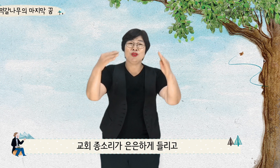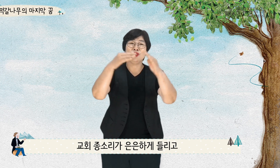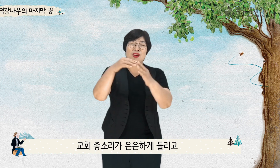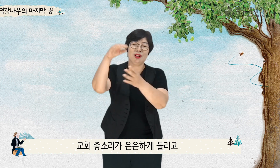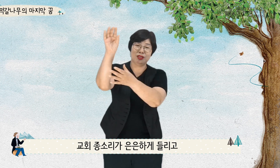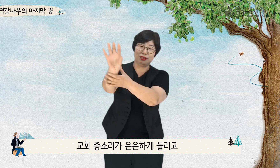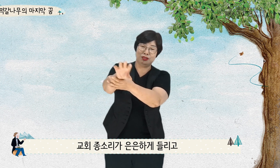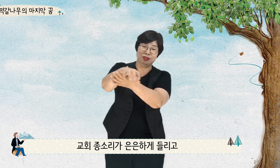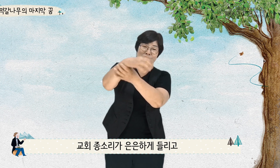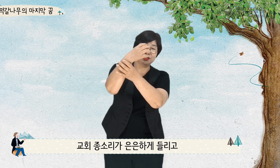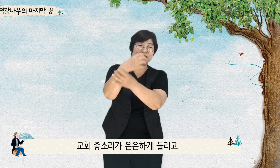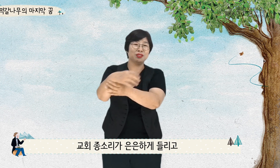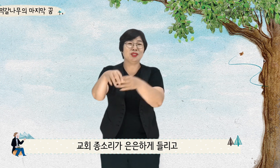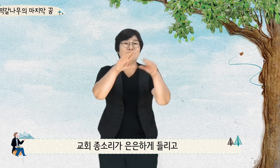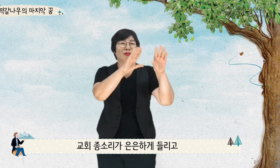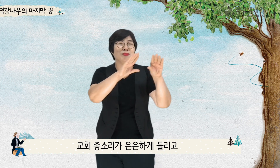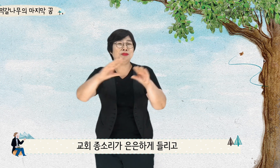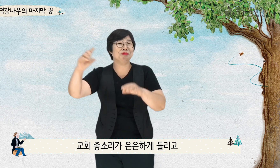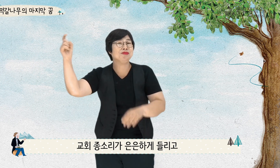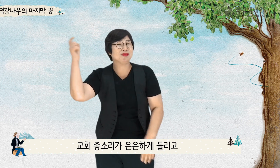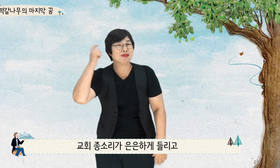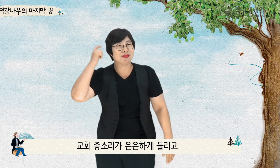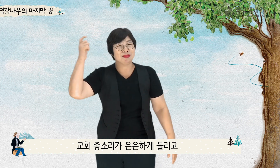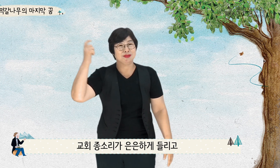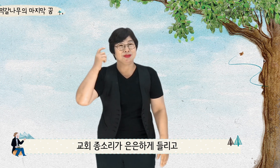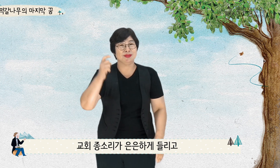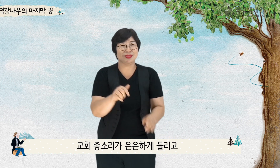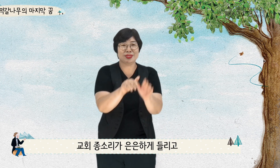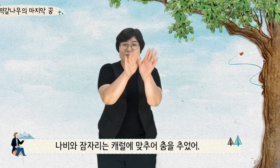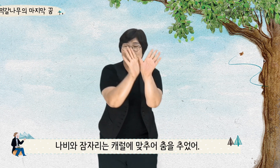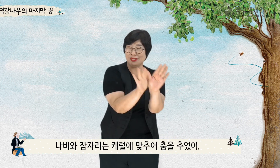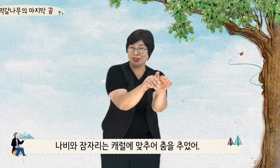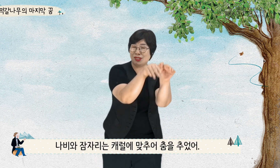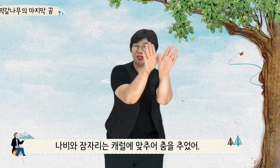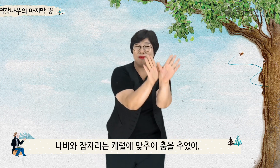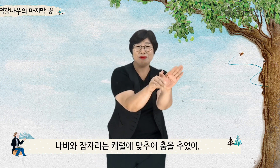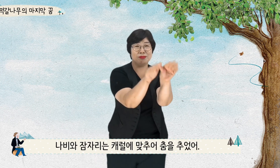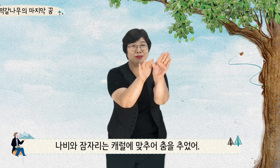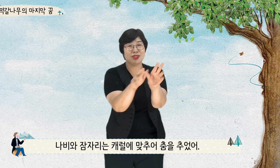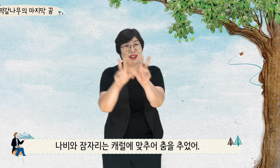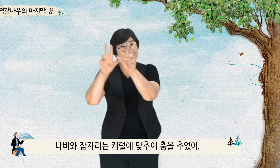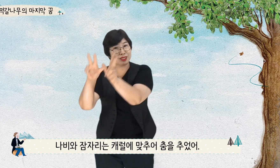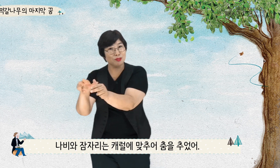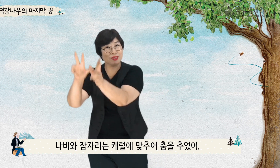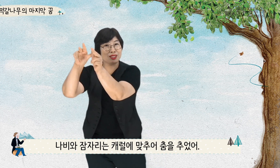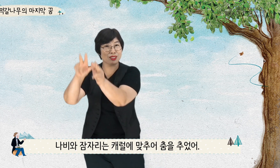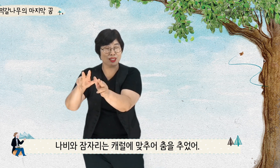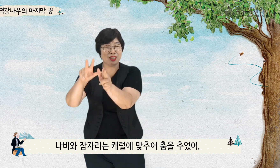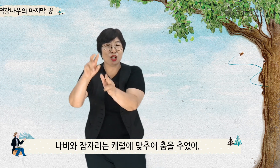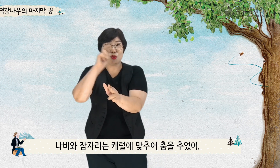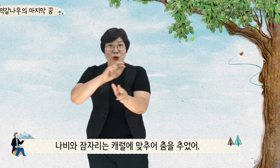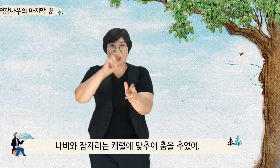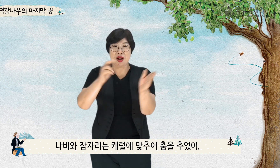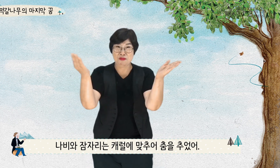교회 종소리가 은은하게 들리고 나비와 잠자리는 캐럴에 맞춰 춤을 추었어.